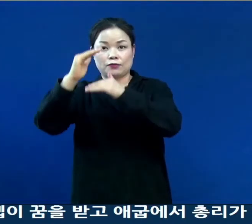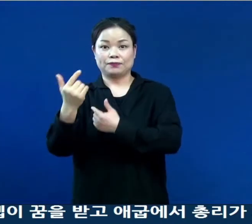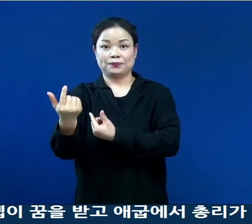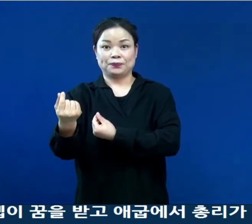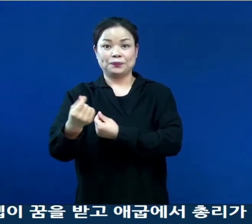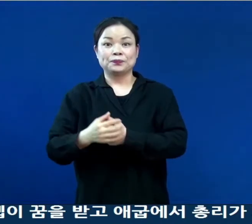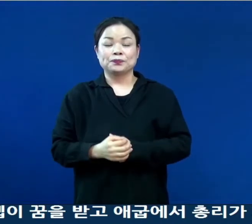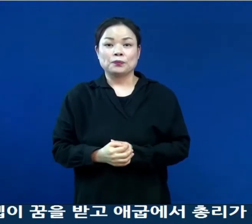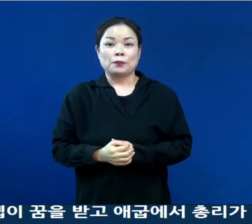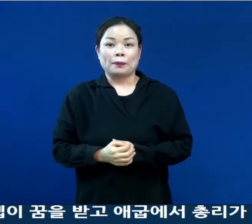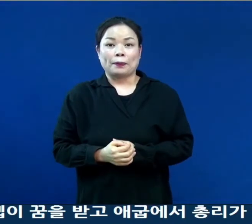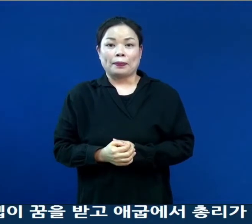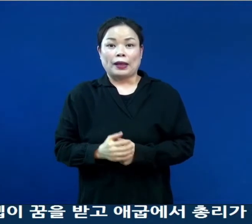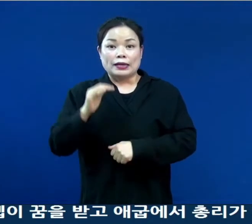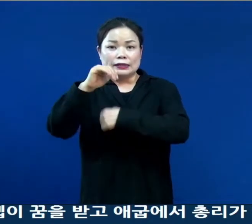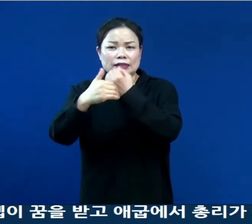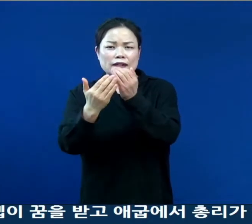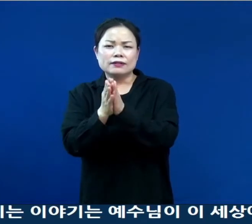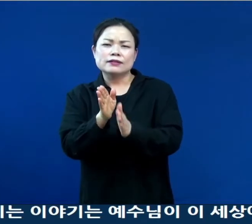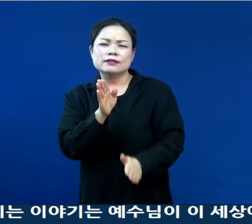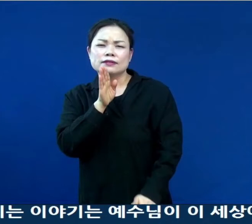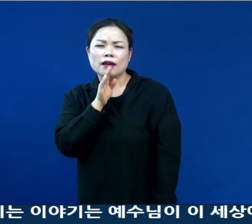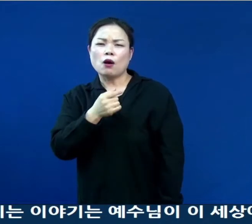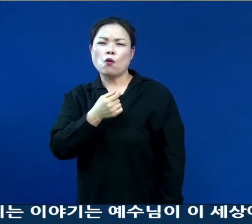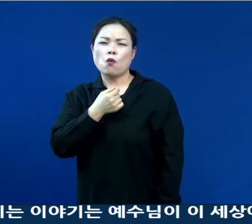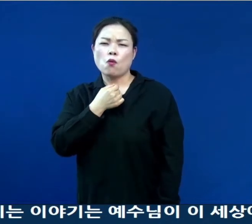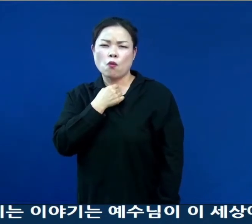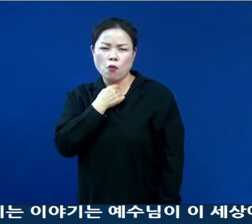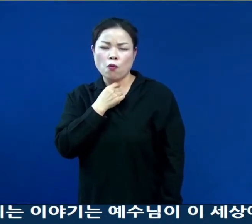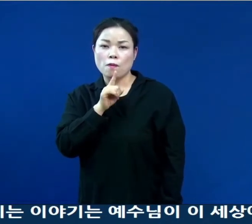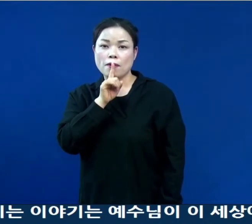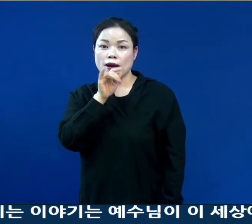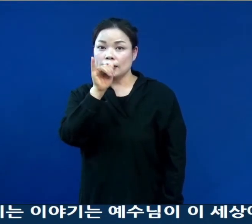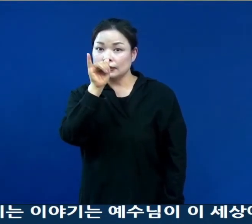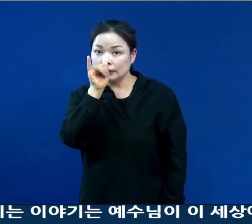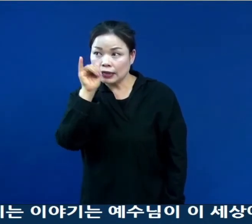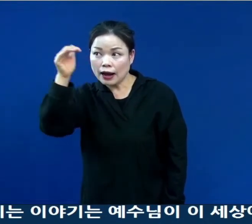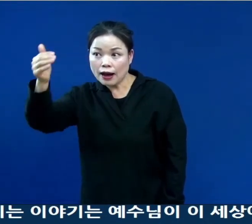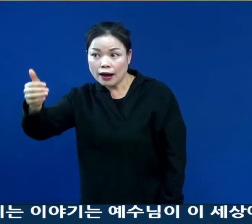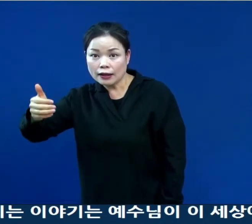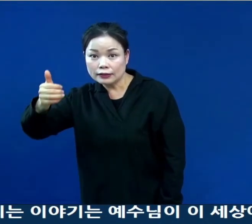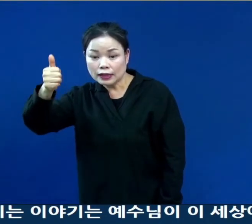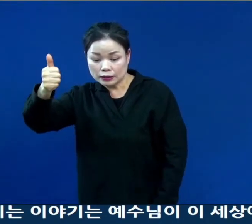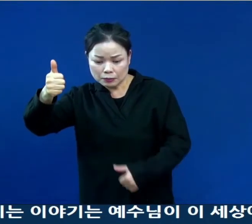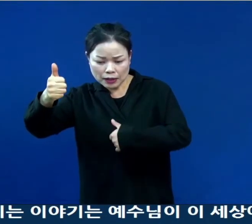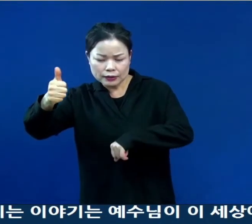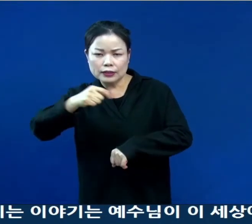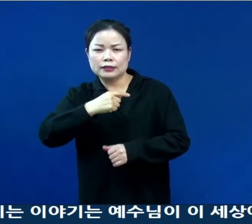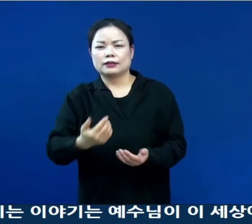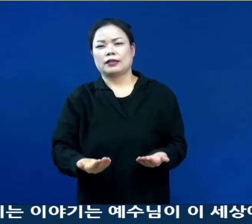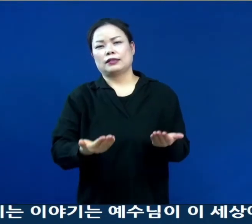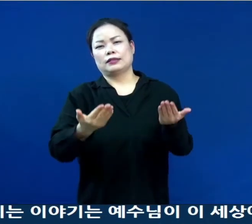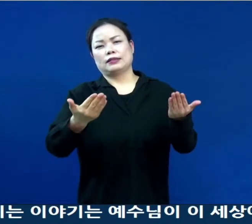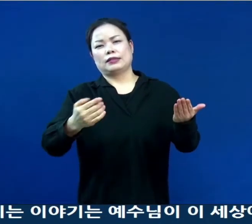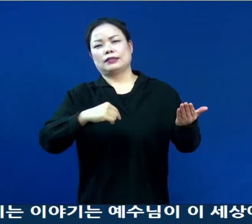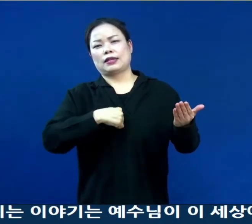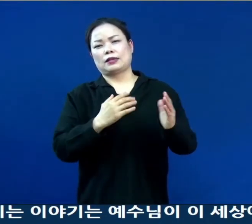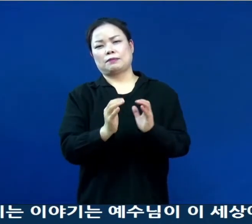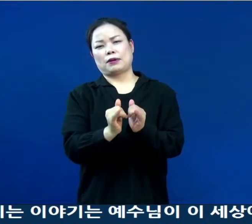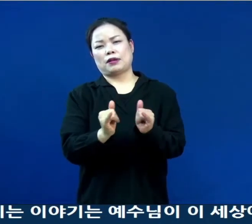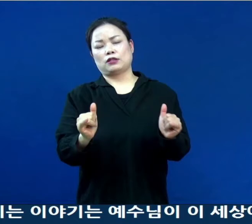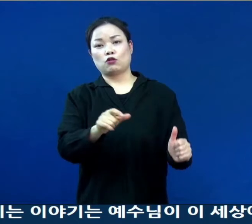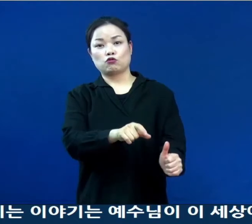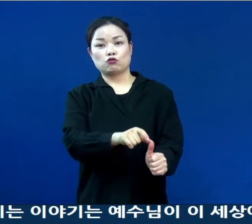있습니다. 성경이 진짜 하고 싶은 이야기가 있다면 하나님의 아들의 희생을 통한 자기